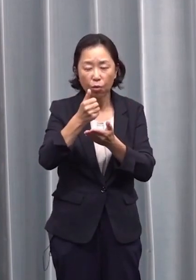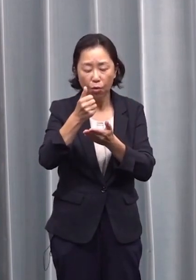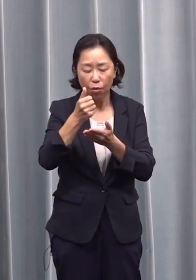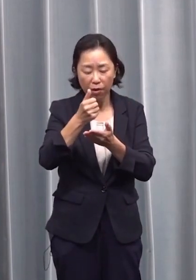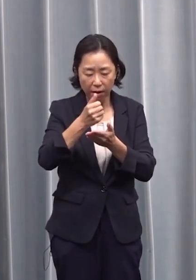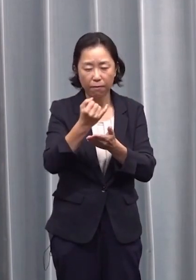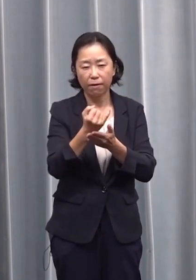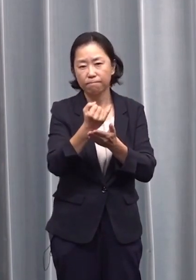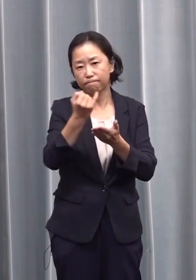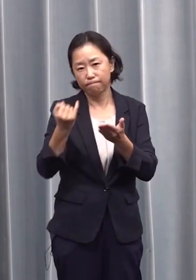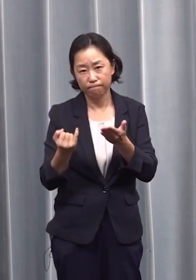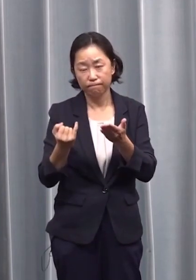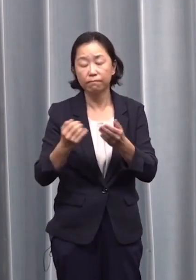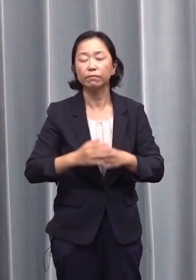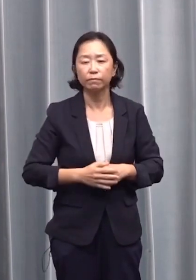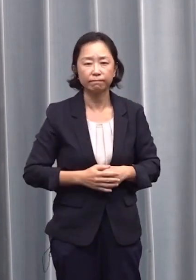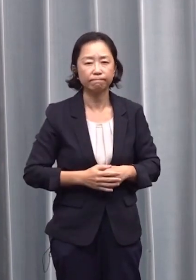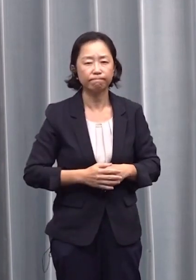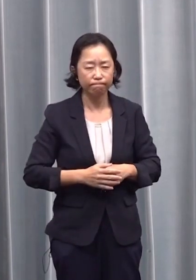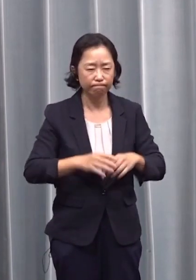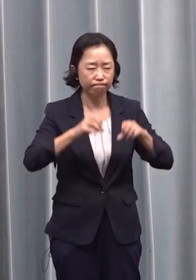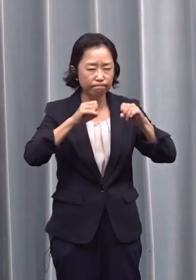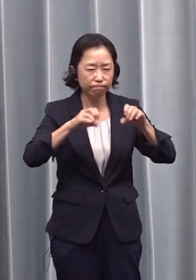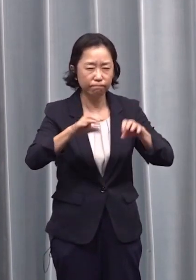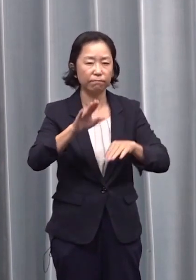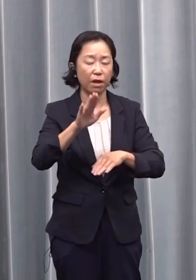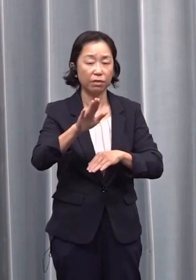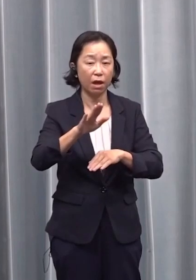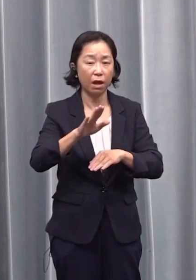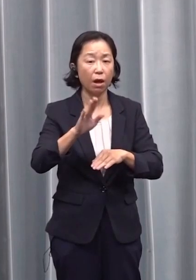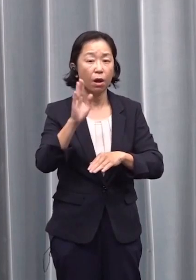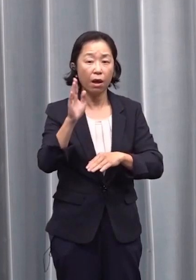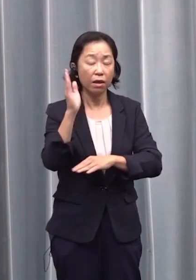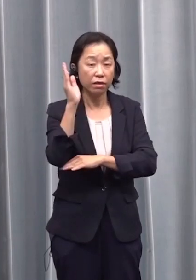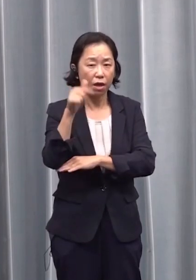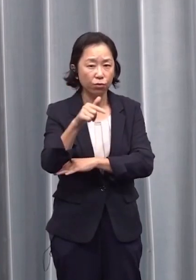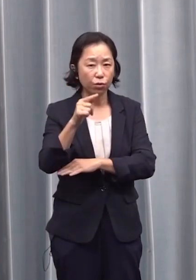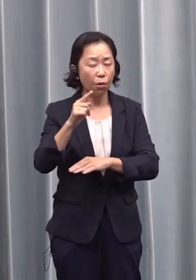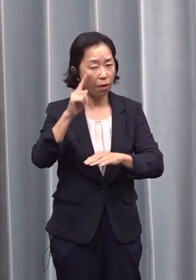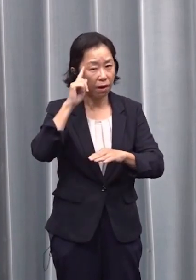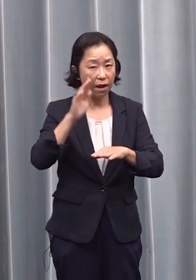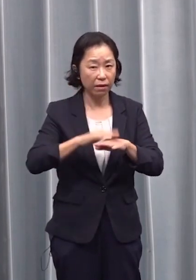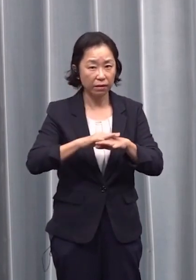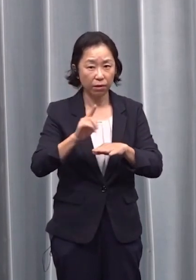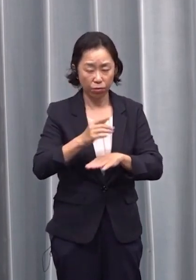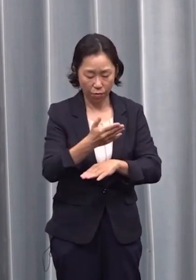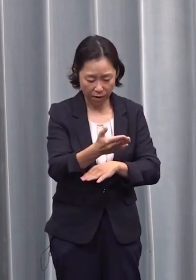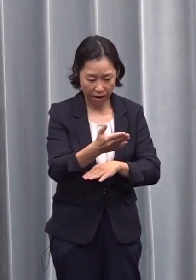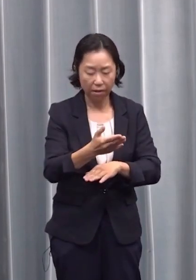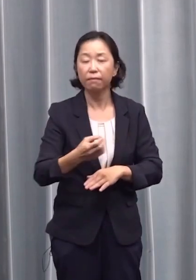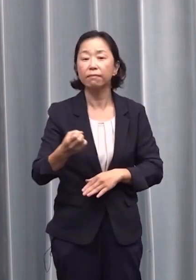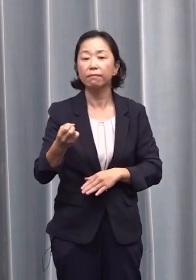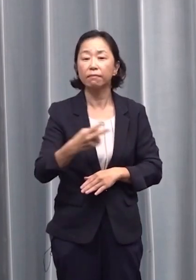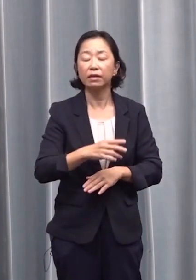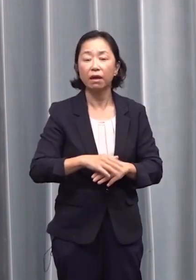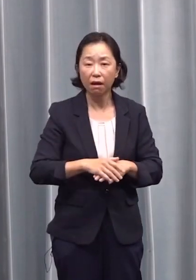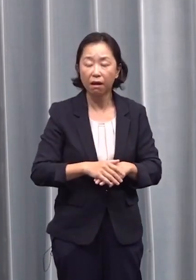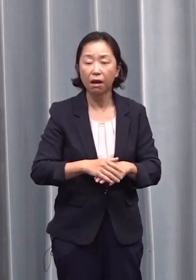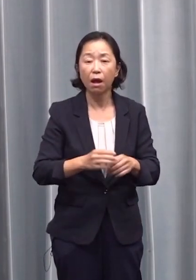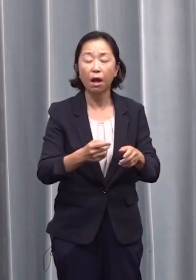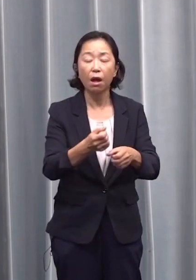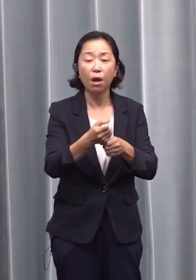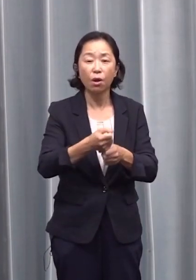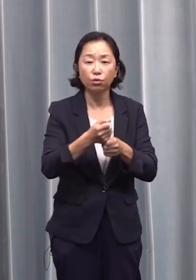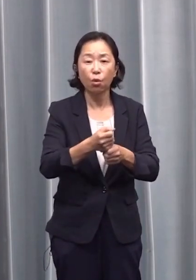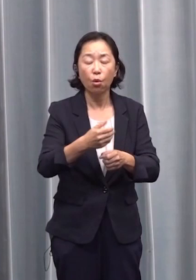たしました。まあ、大々的に報道されました。これ政府としてどう受け止めているかということと、まあ、関連で、農水省はこれを受けま